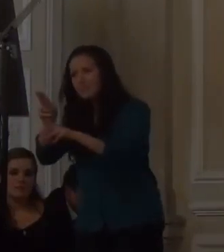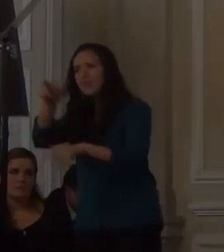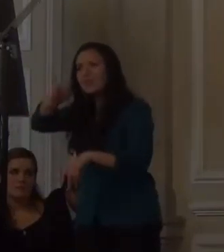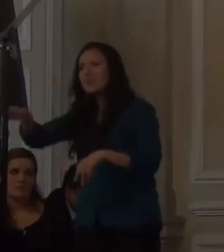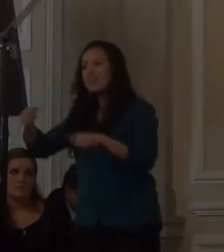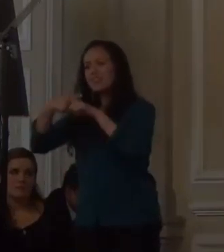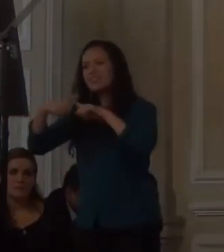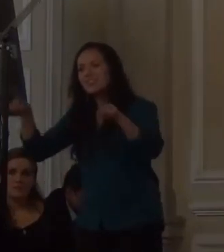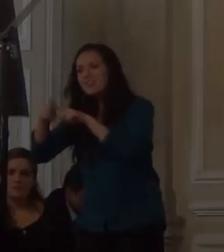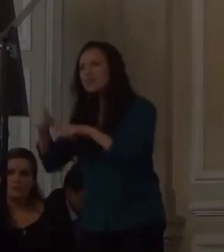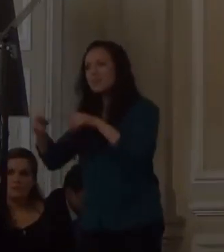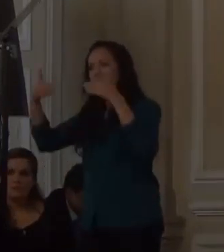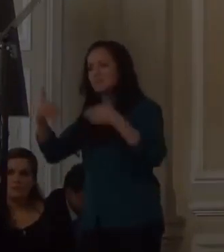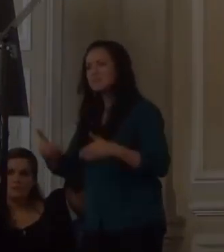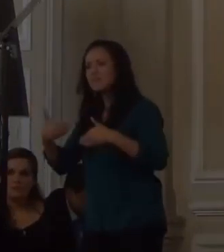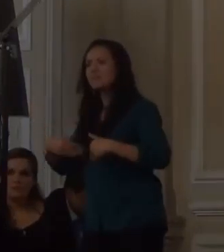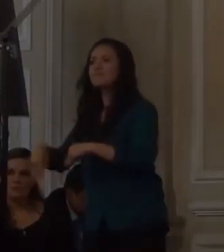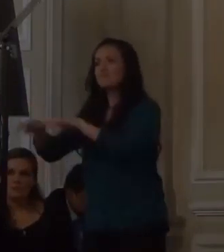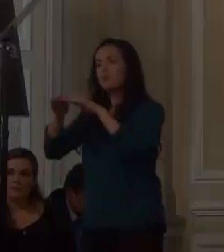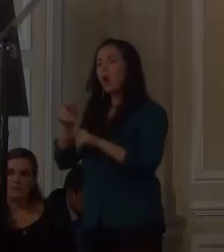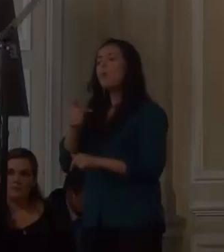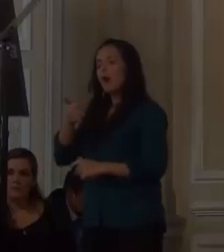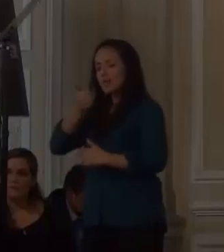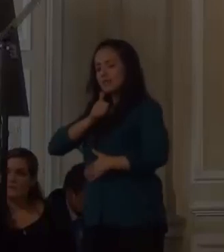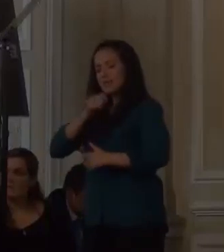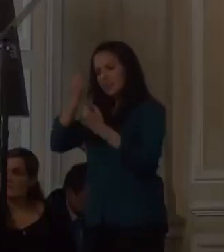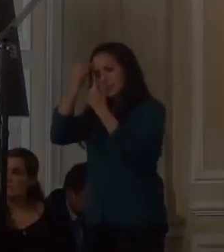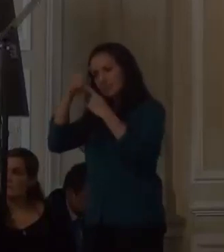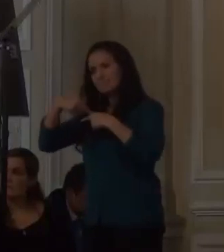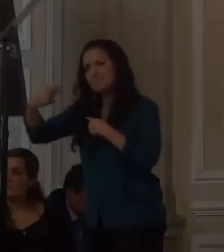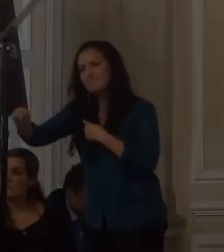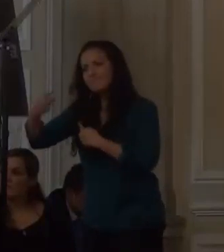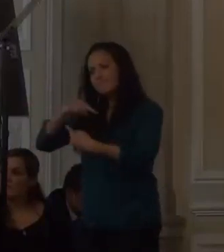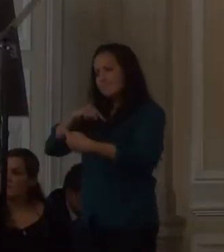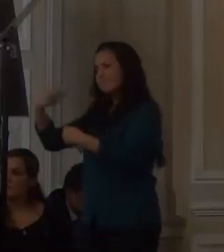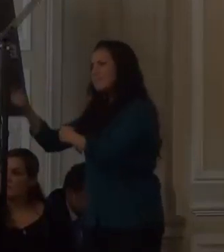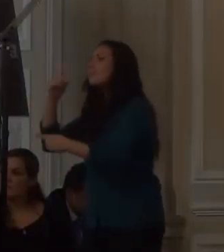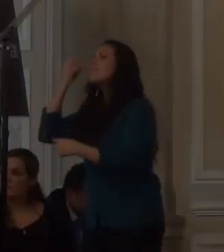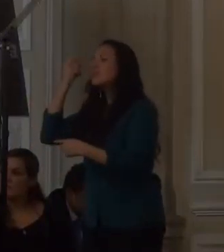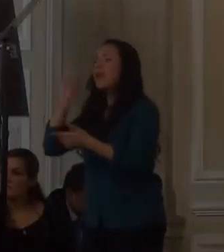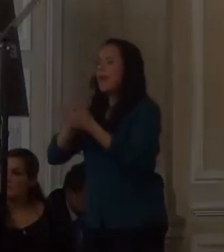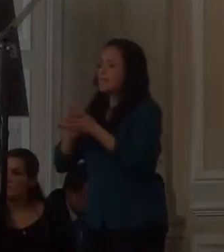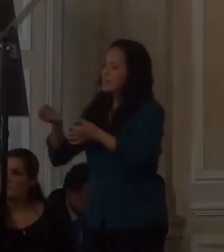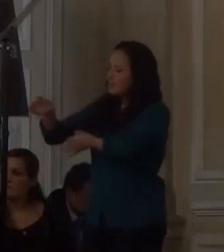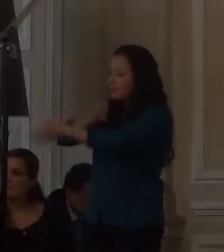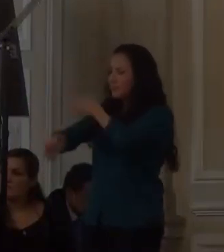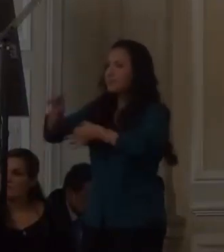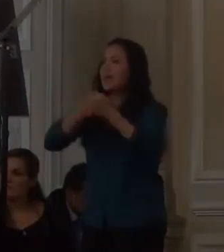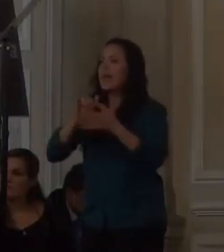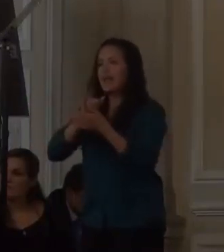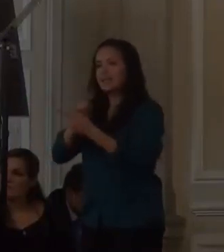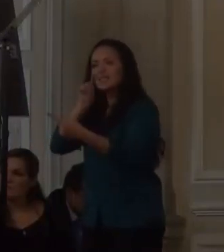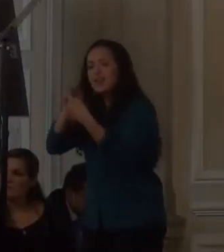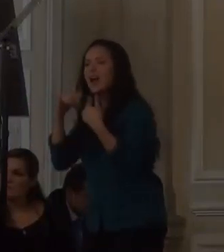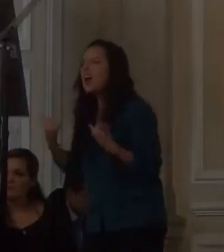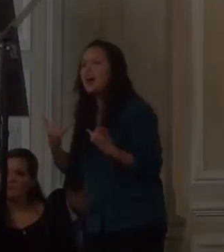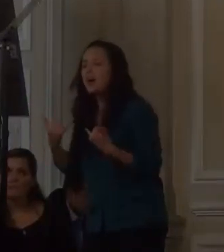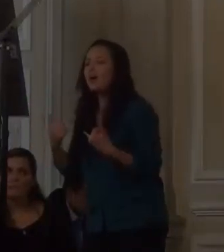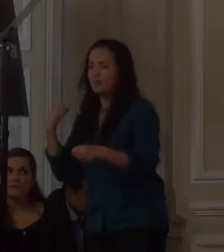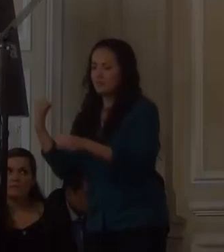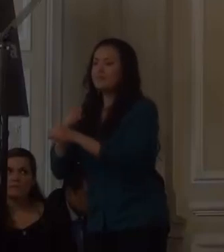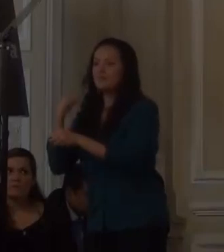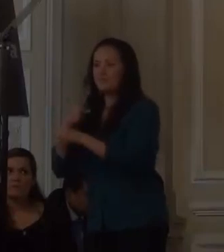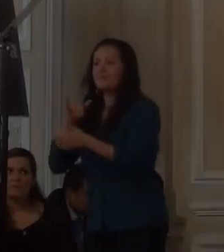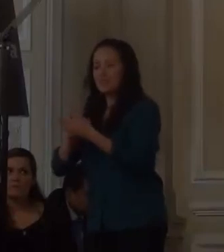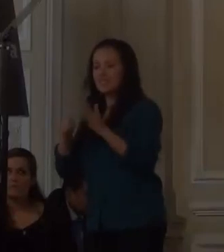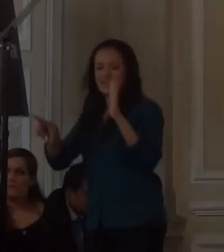para ser más tolerante. Ponerse en los zapatos del otro. Y eso es lo que estamos haciendo. Eso es lo que significa